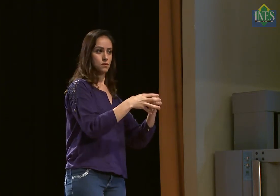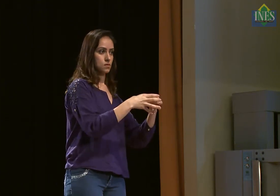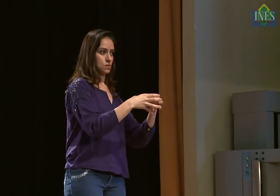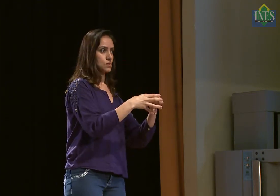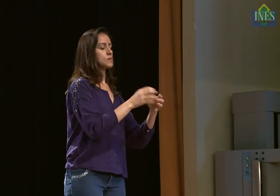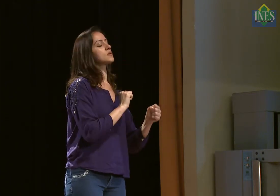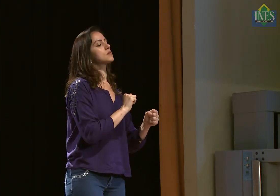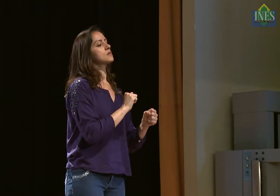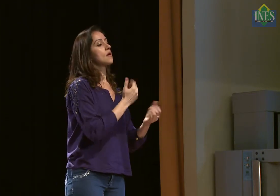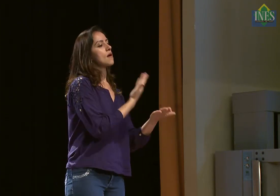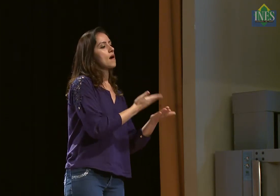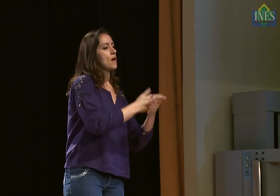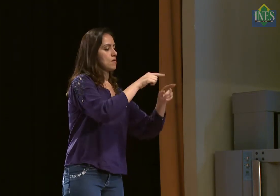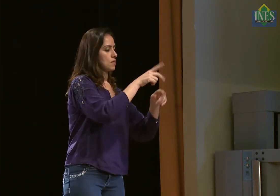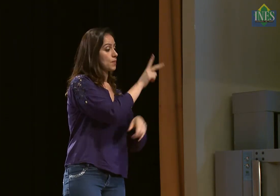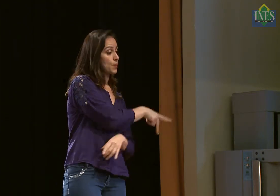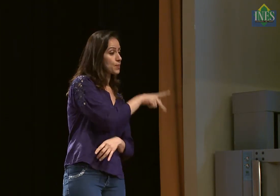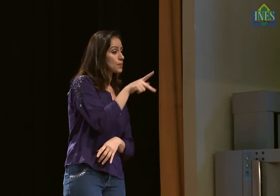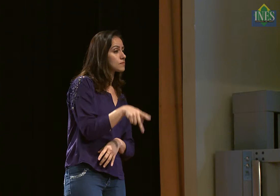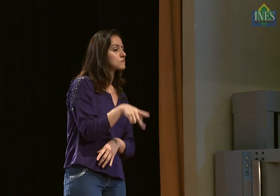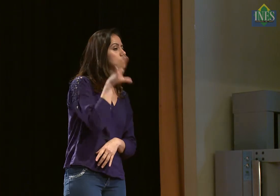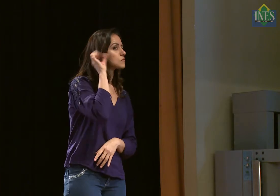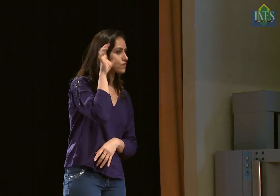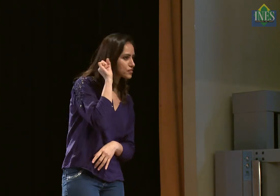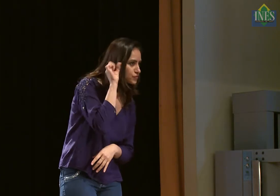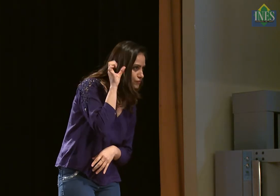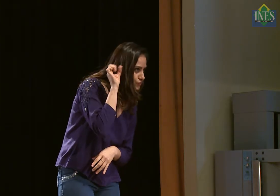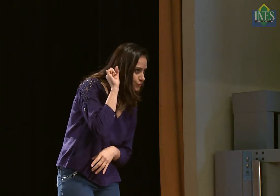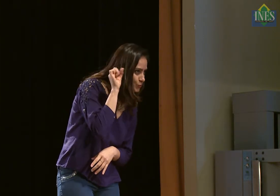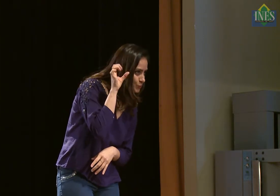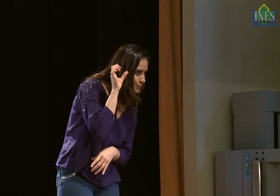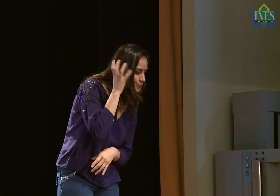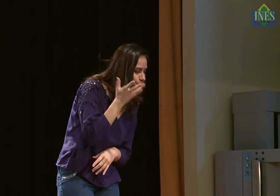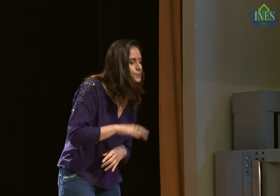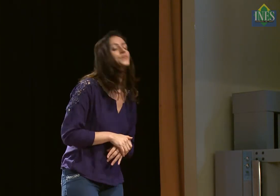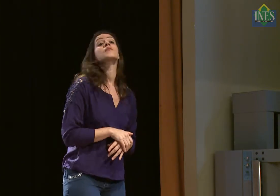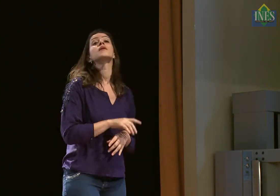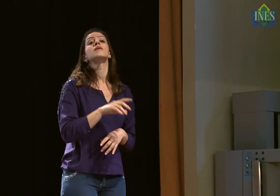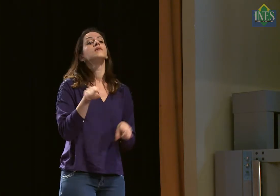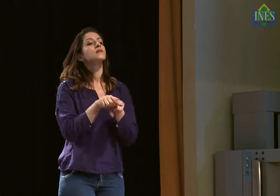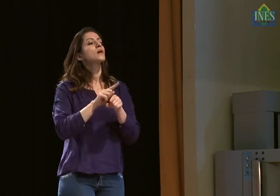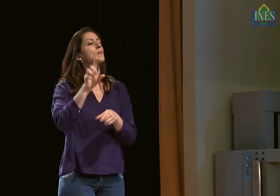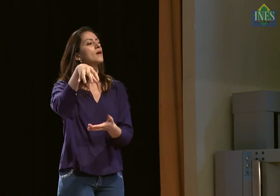duas turmas em sala de aula com professores ouvintes, e